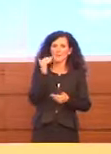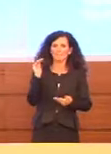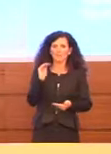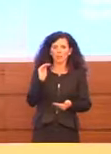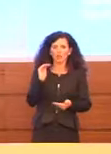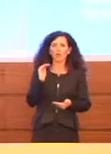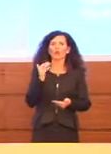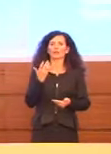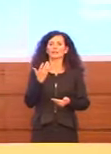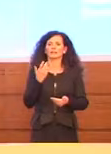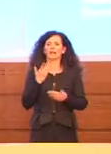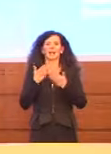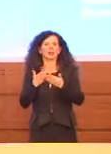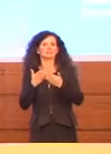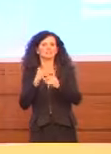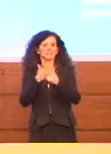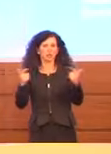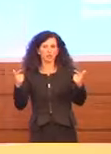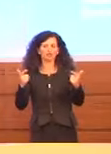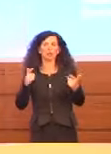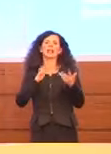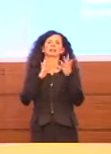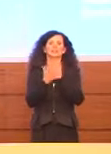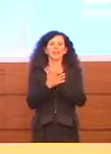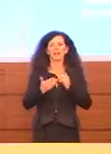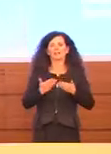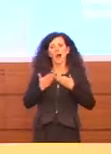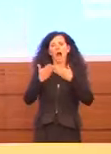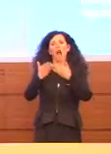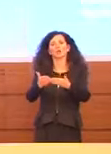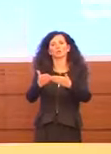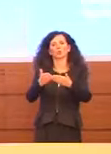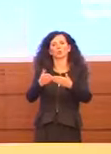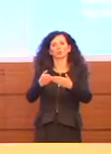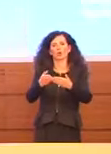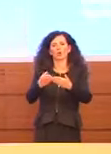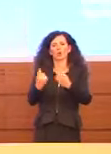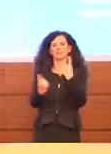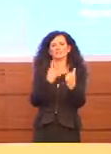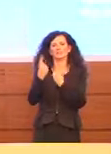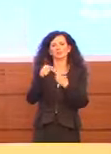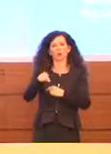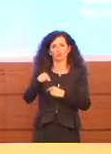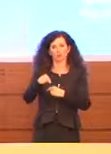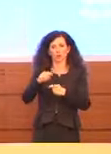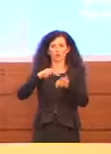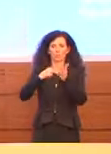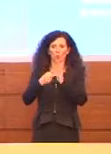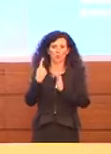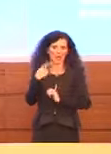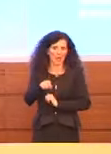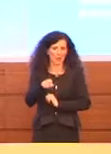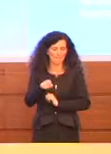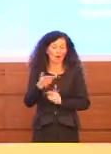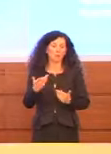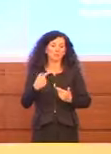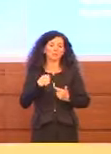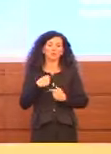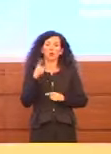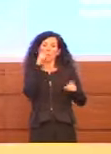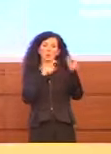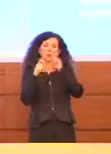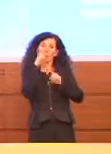attenuare l'impatto di questa problematica quindi non sarei preoccupato se questa misura venisse adottata